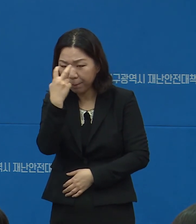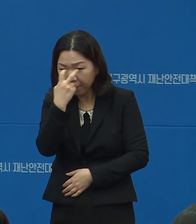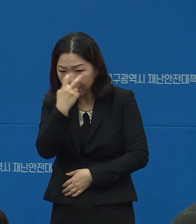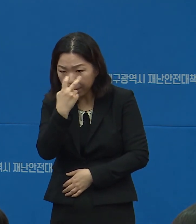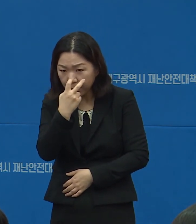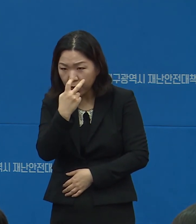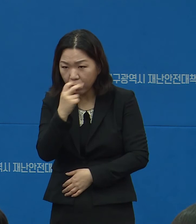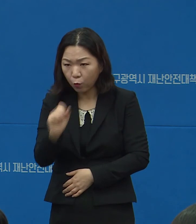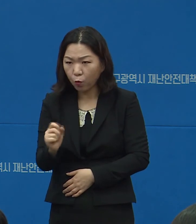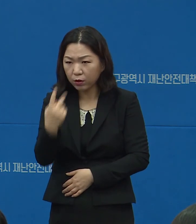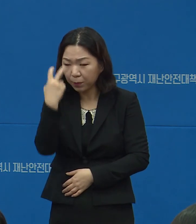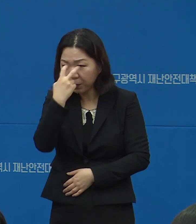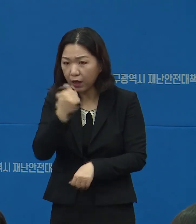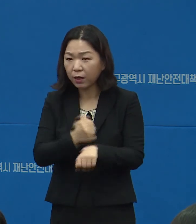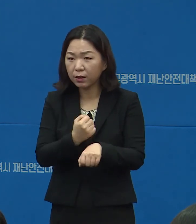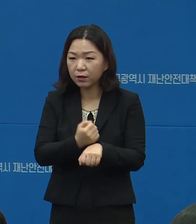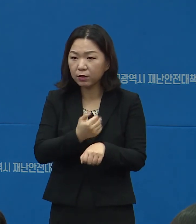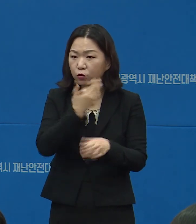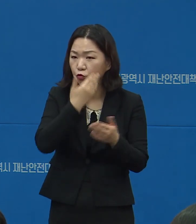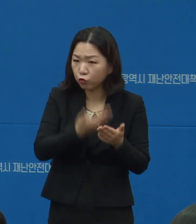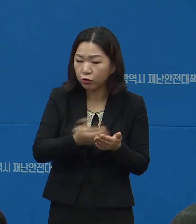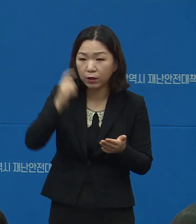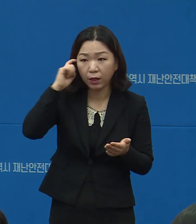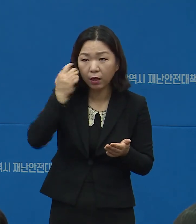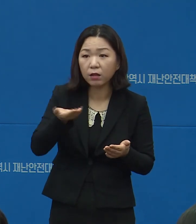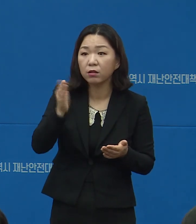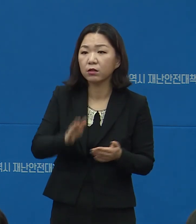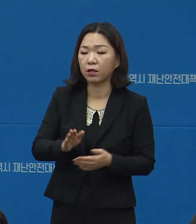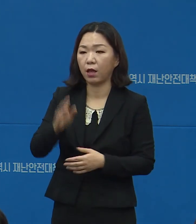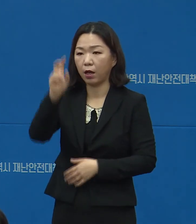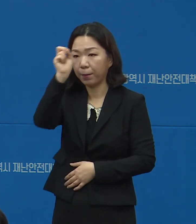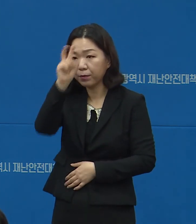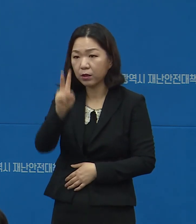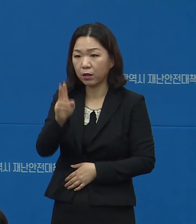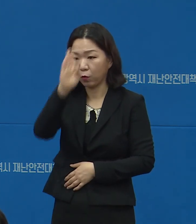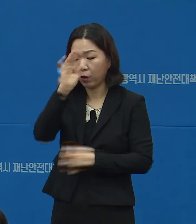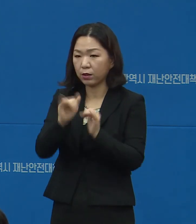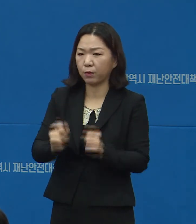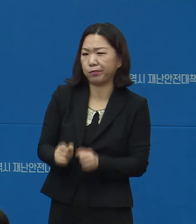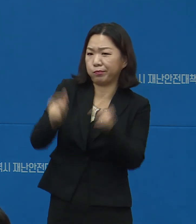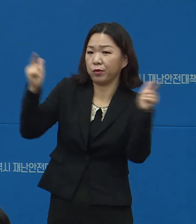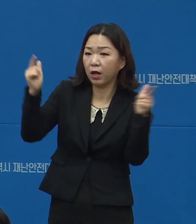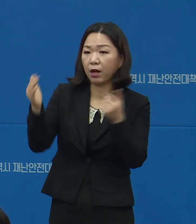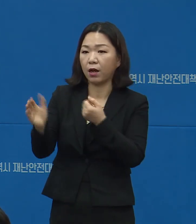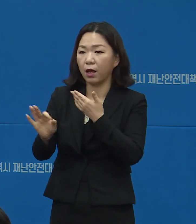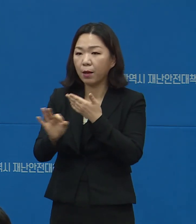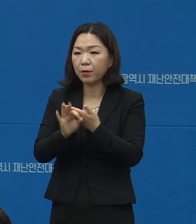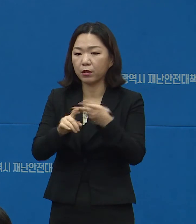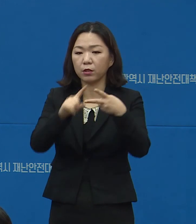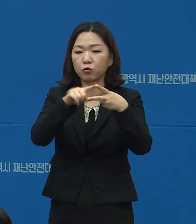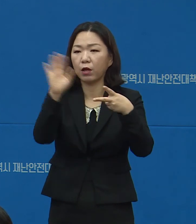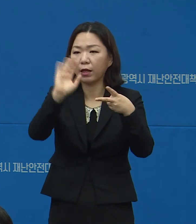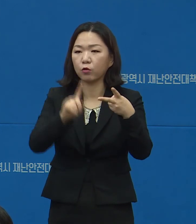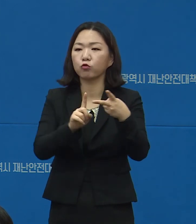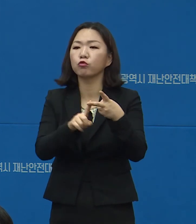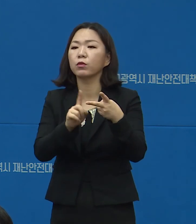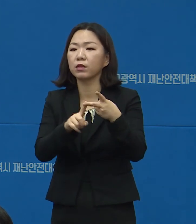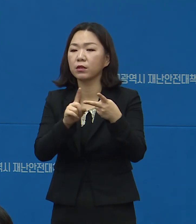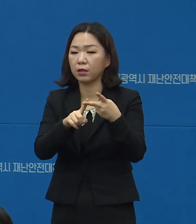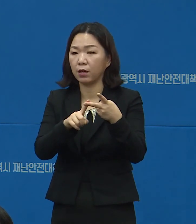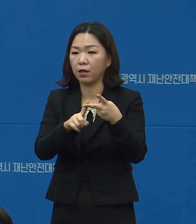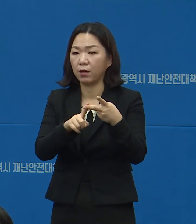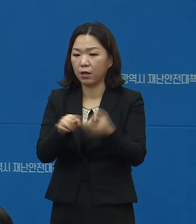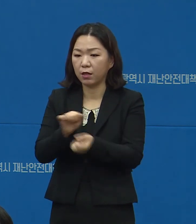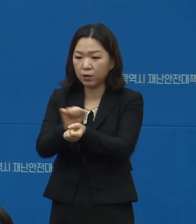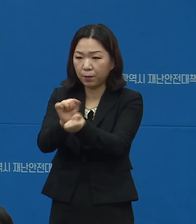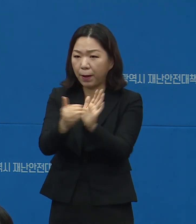해왔고 중간에 환자가 많이 발생하는 경우에는 다른 전파 가능성을 차단하는 쪽에 고위험군, 특히 고위험군을